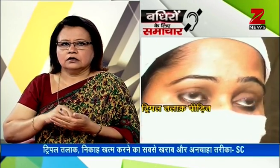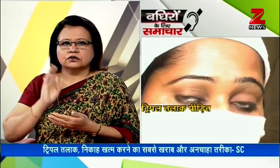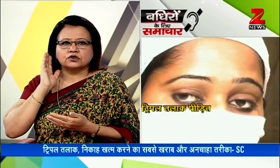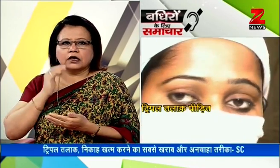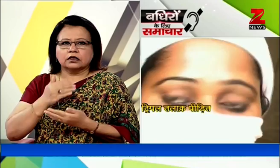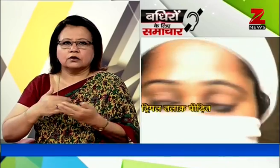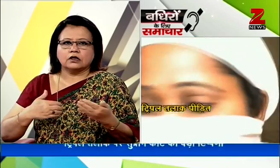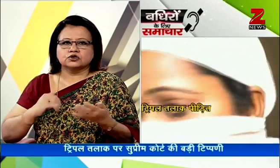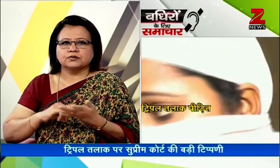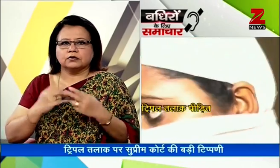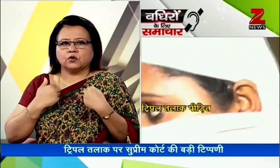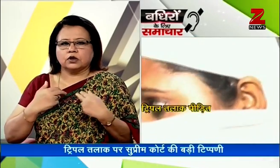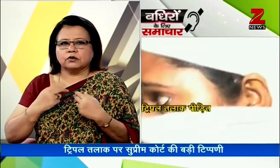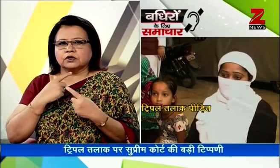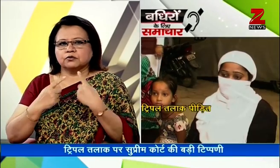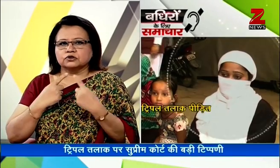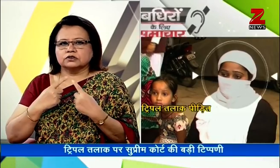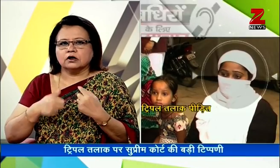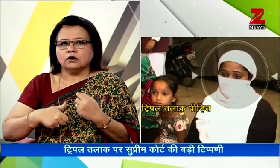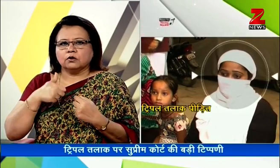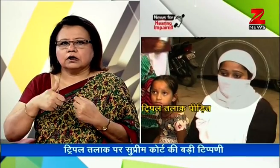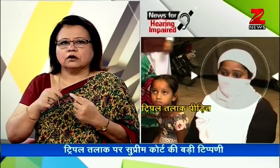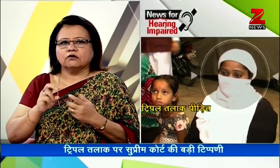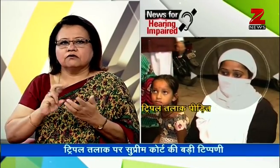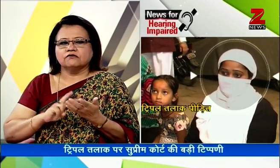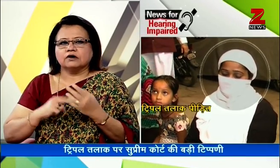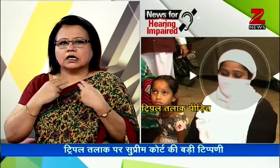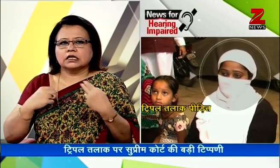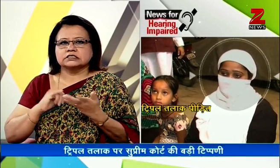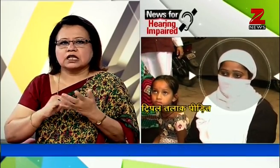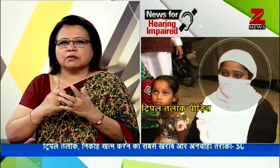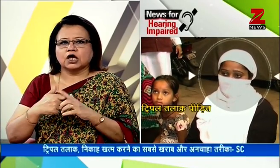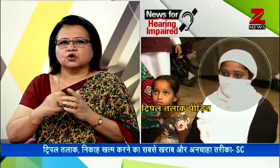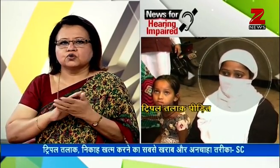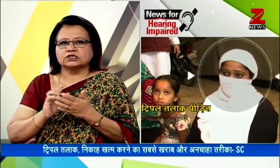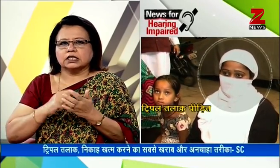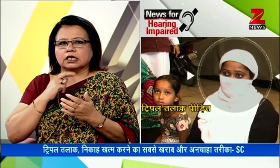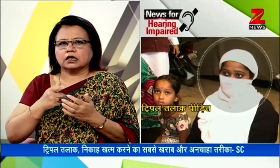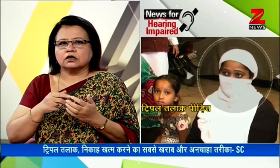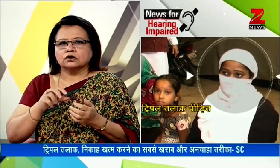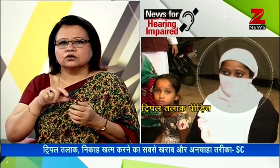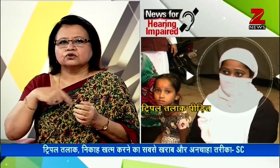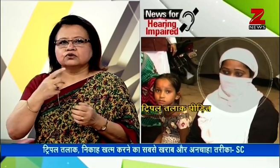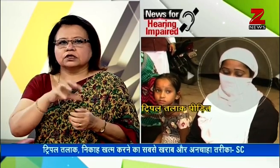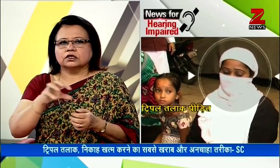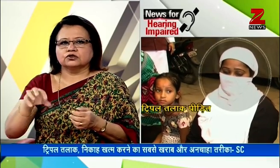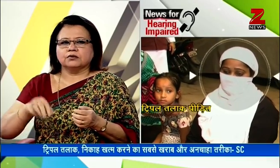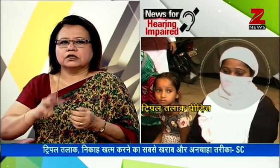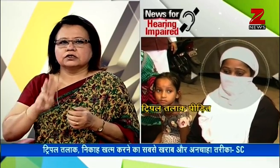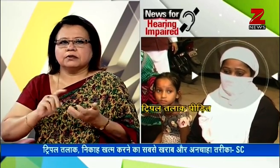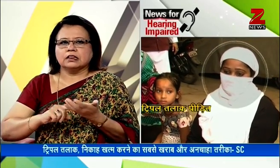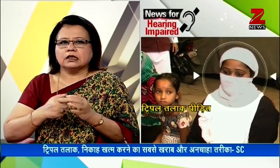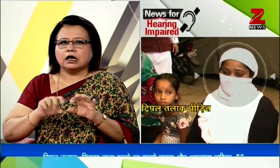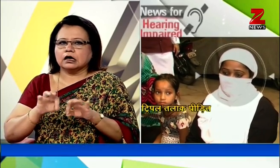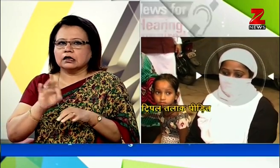है। सुनवाई के दौरान सुप्रीम कोर्ट के पूछने पर वरिष्ठ वकील सलमान खुर्शीद ने कहा कि दूसरे देशों में ट्रिपल